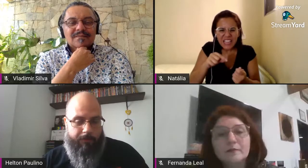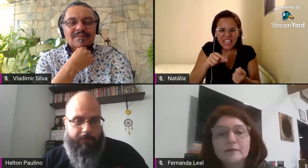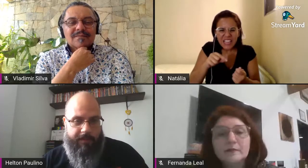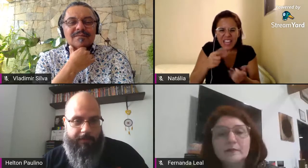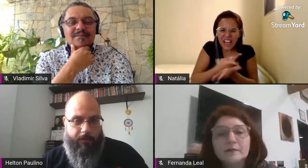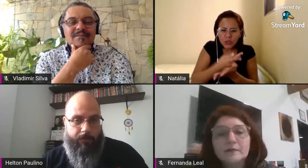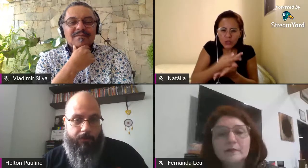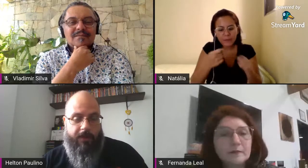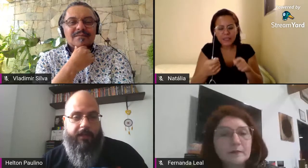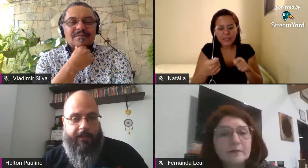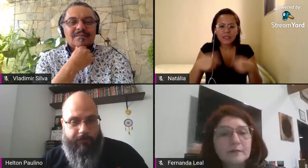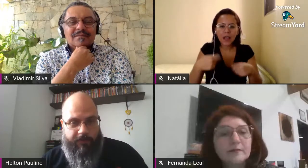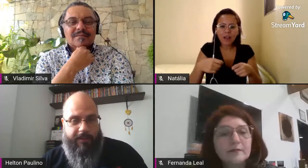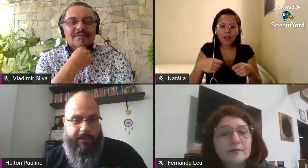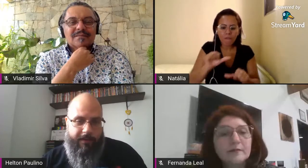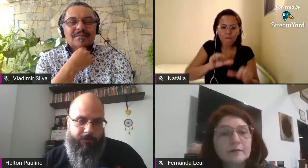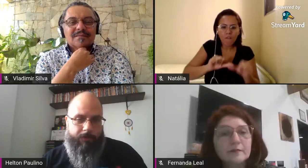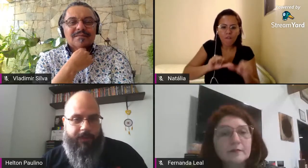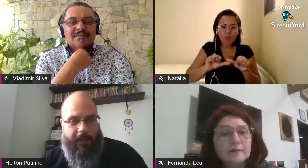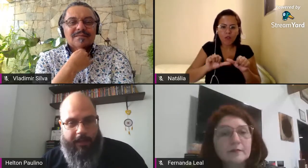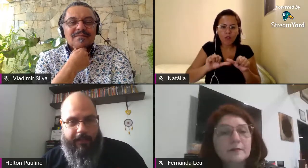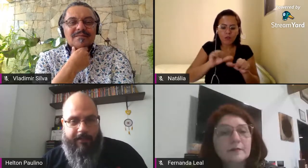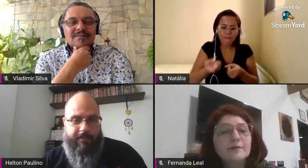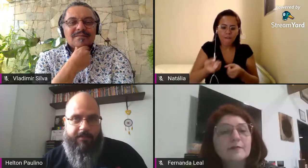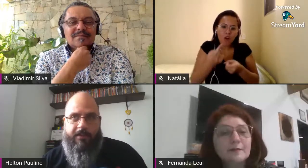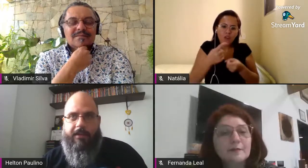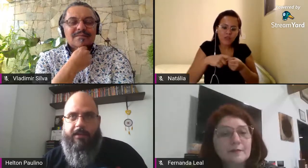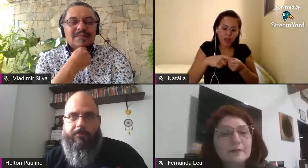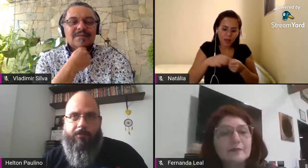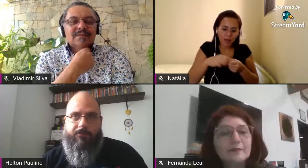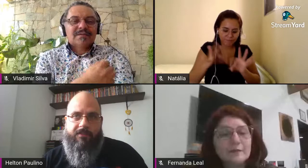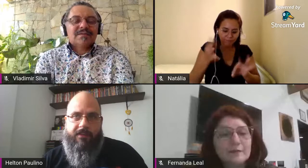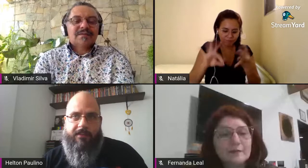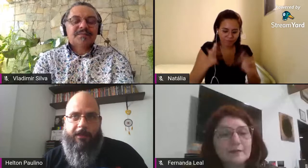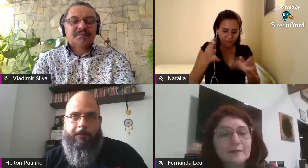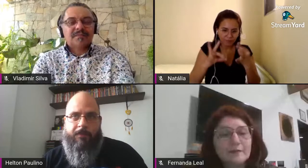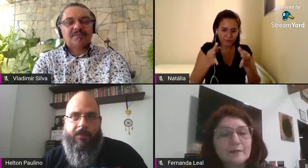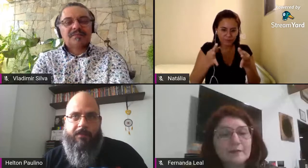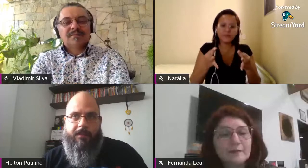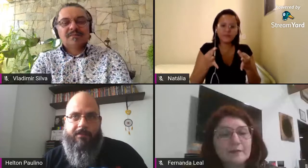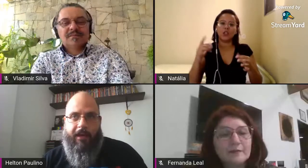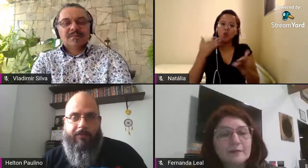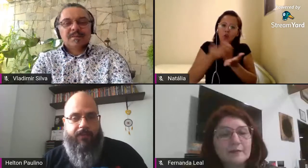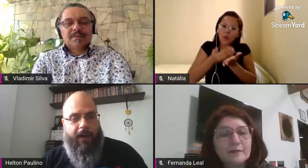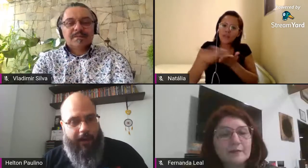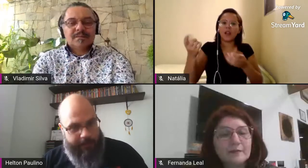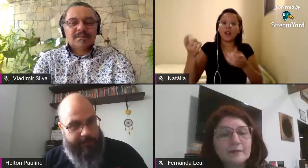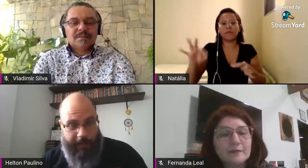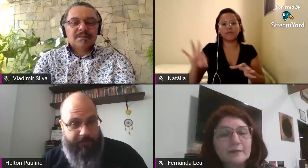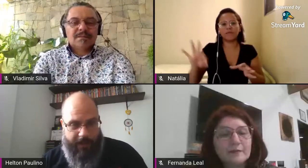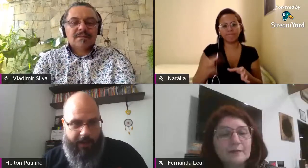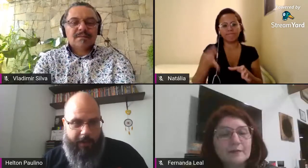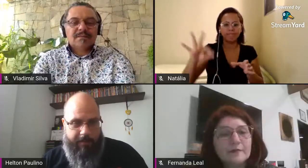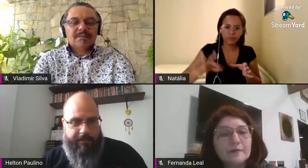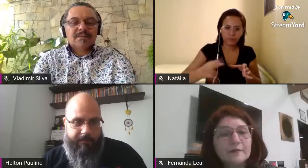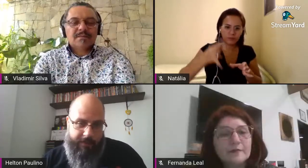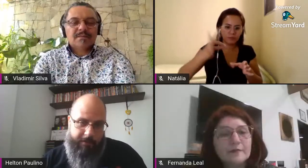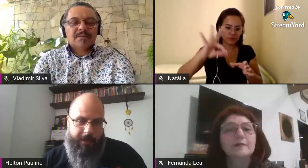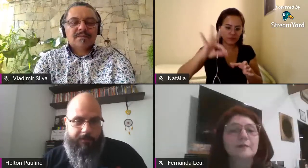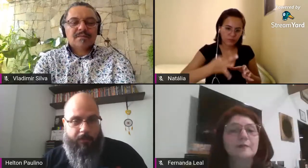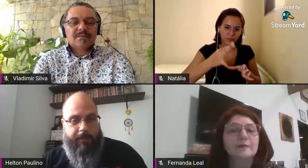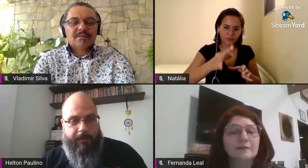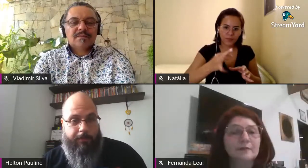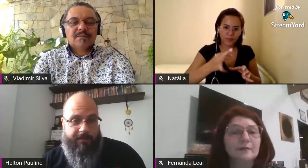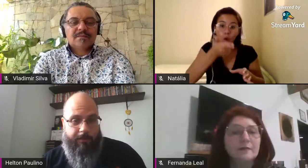por exemplo, como o professor Vladimir colocou, né, de você ir e voltar e se, vamos dizer assim, de se aliviar, de aliviar a cabeça